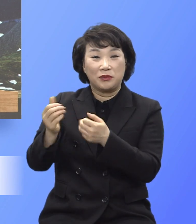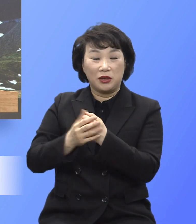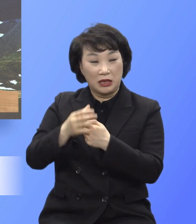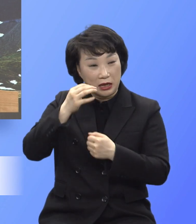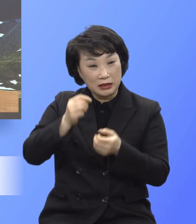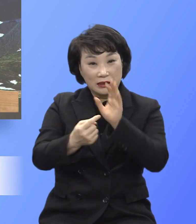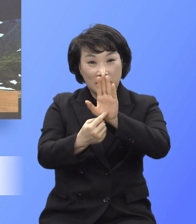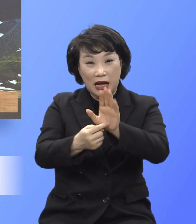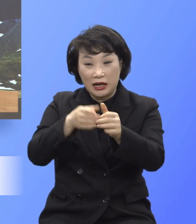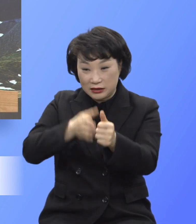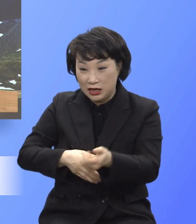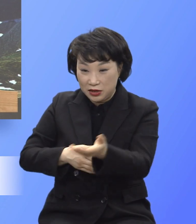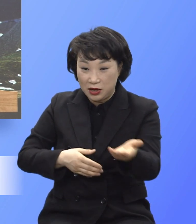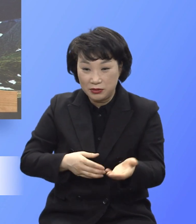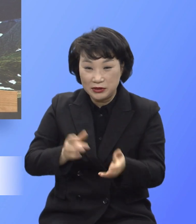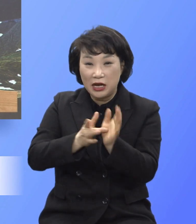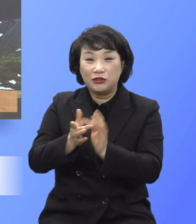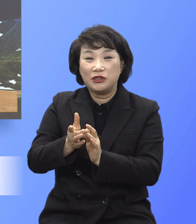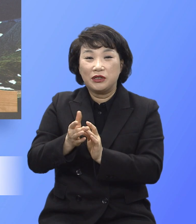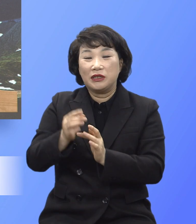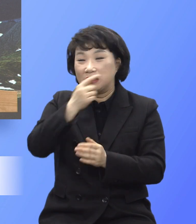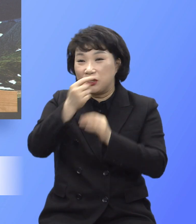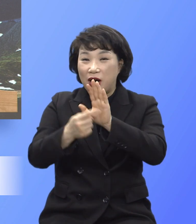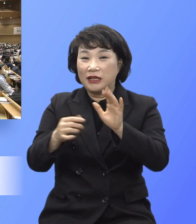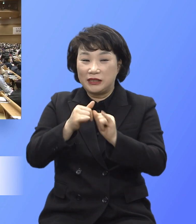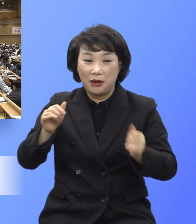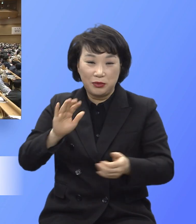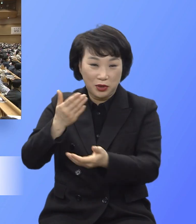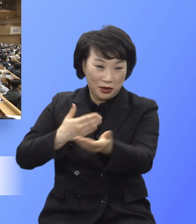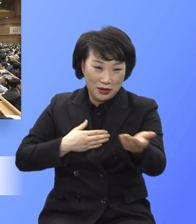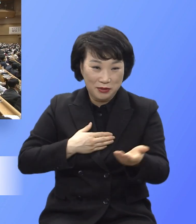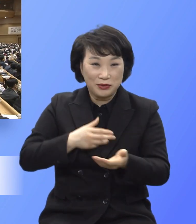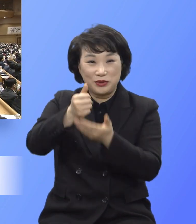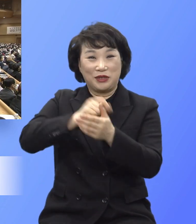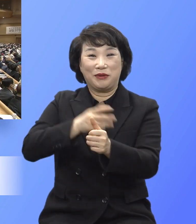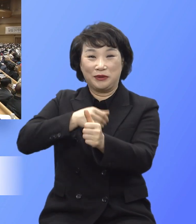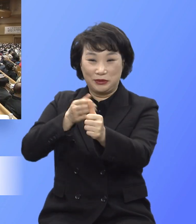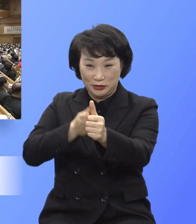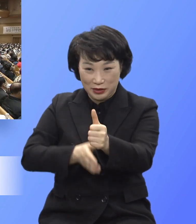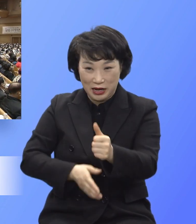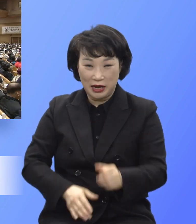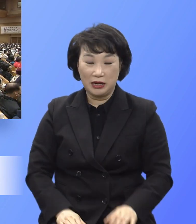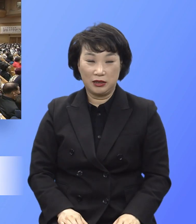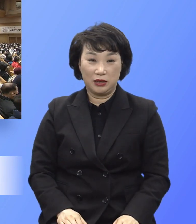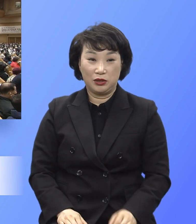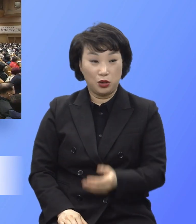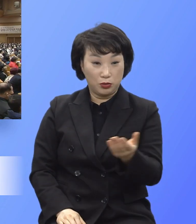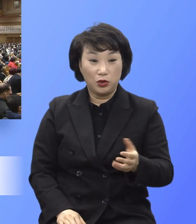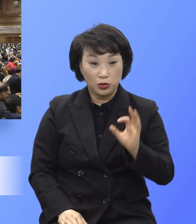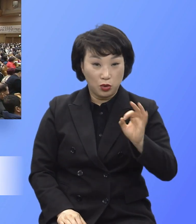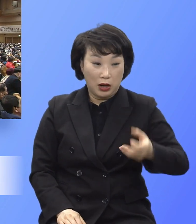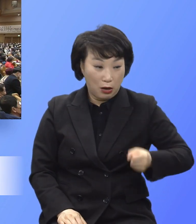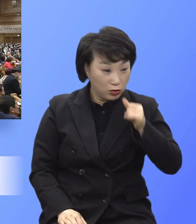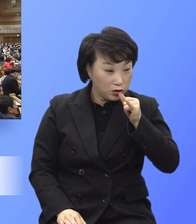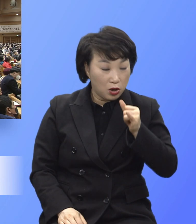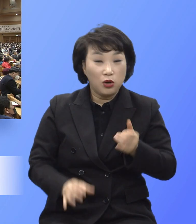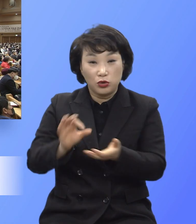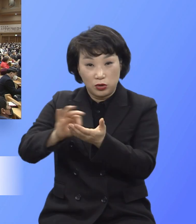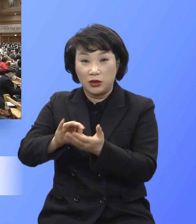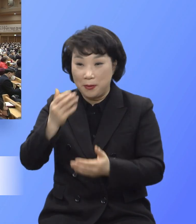드러내서 증거자가 되기를 주님의 이름으로 축원합니다. 돈을 가진 자가 돈을 쓸 수